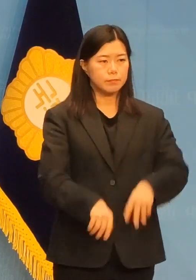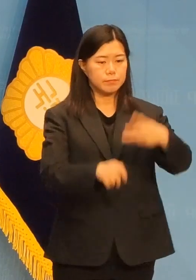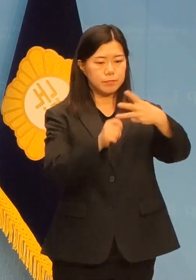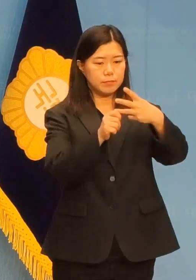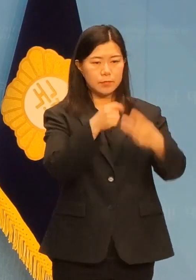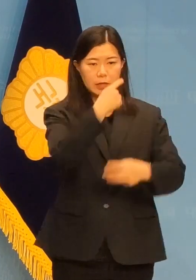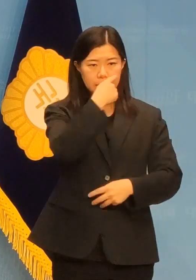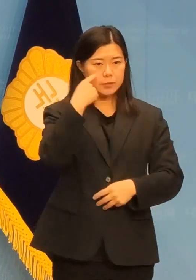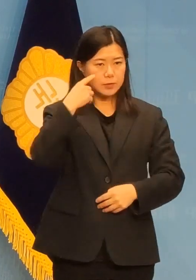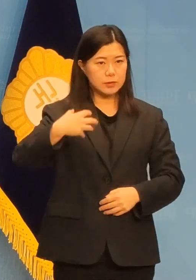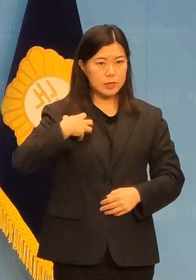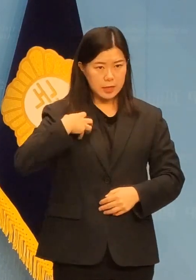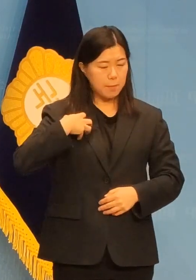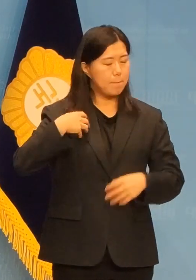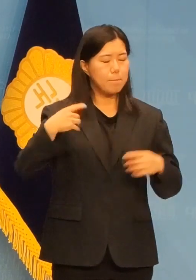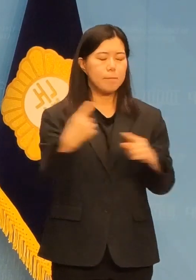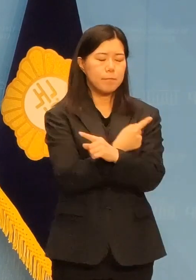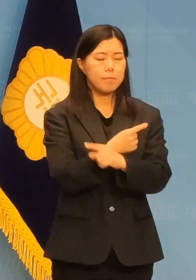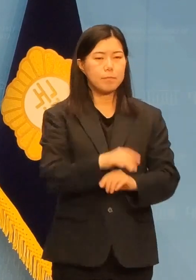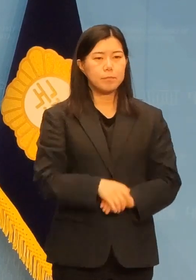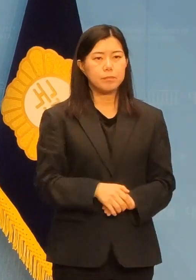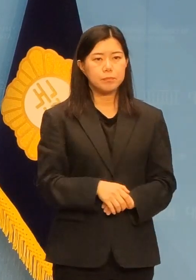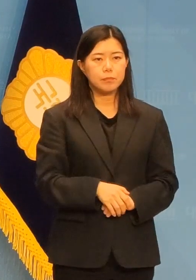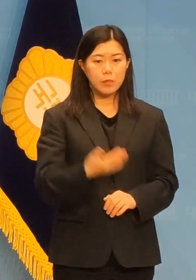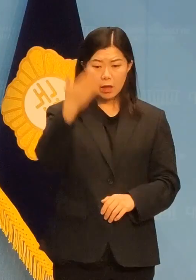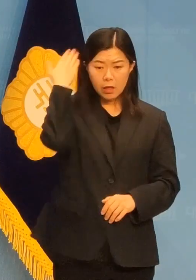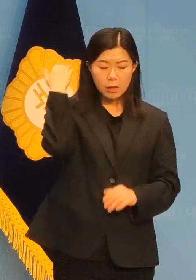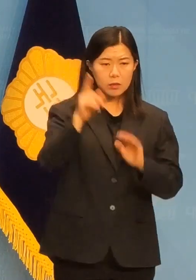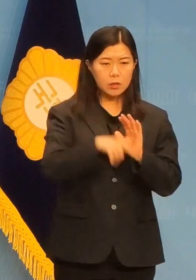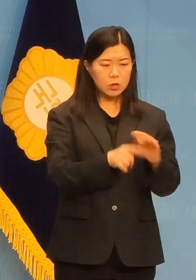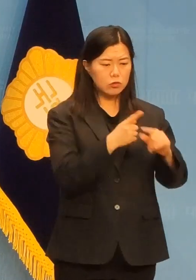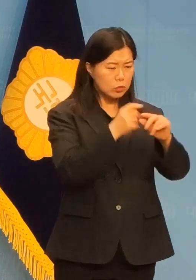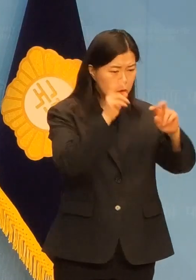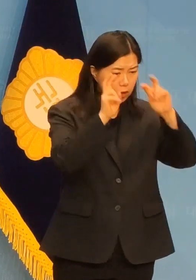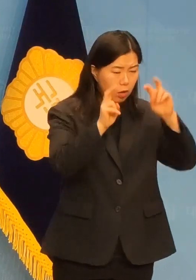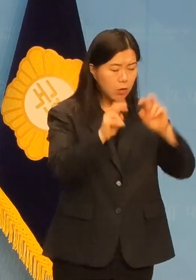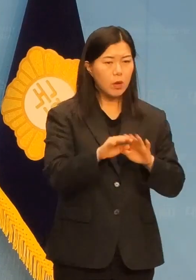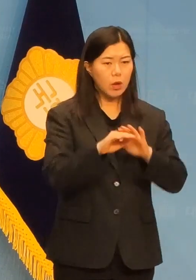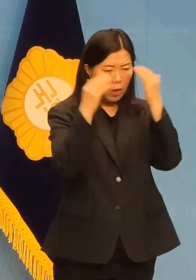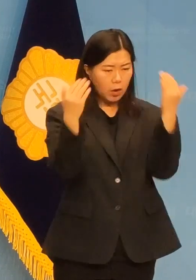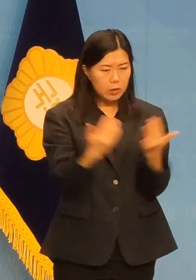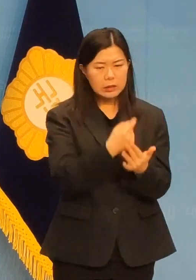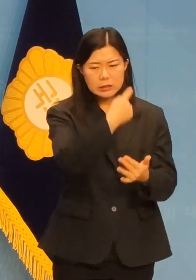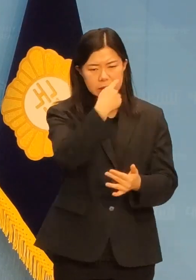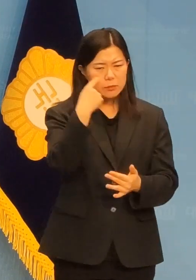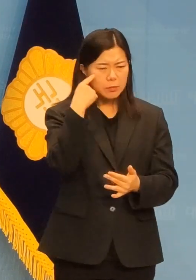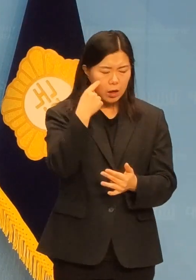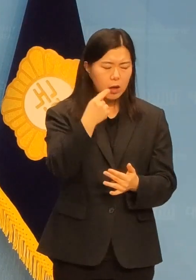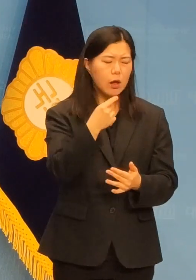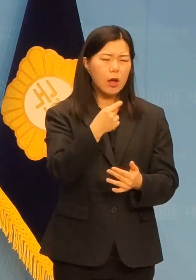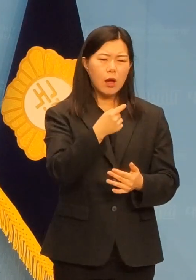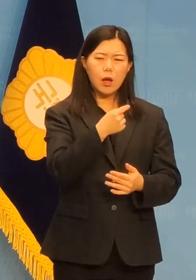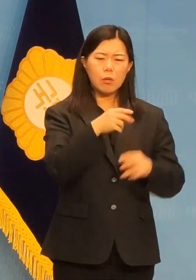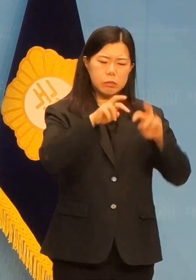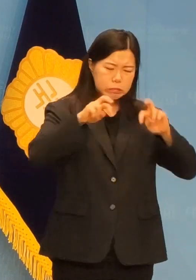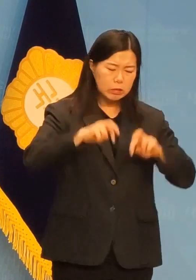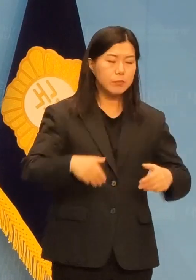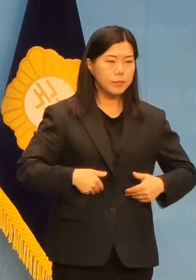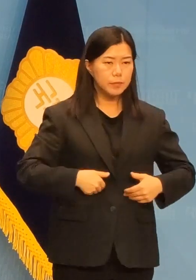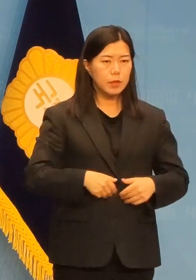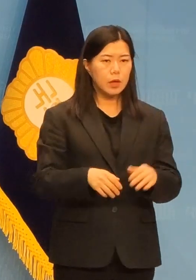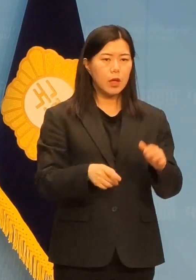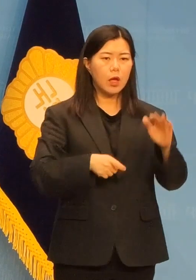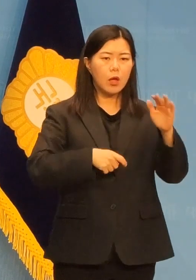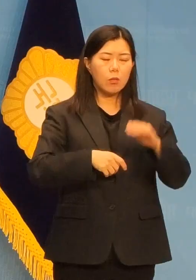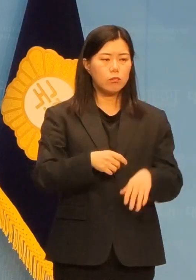입증 책임이 완전히 달라졌습니다. 기존에는 중소기업이 모든 것을 증명해야 했습니다. 어떻게